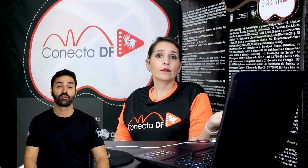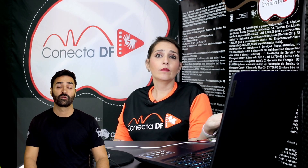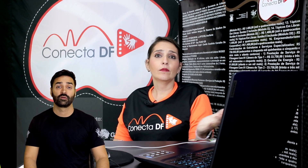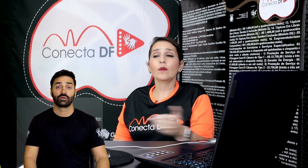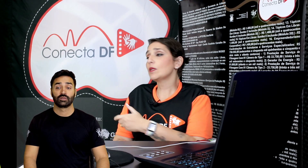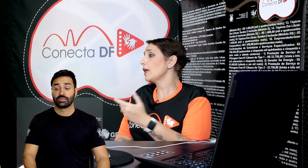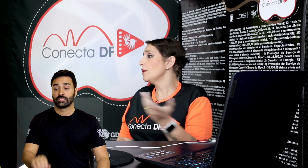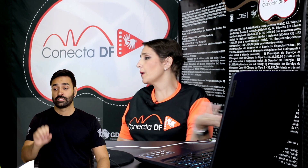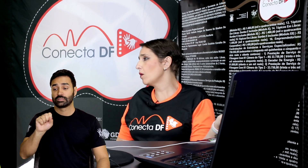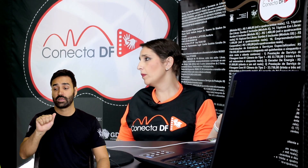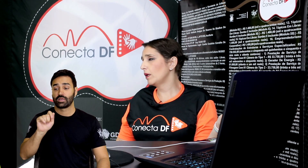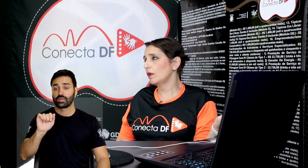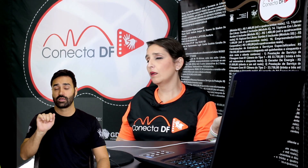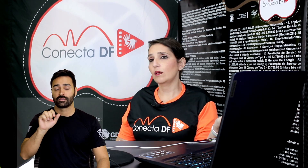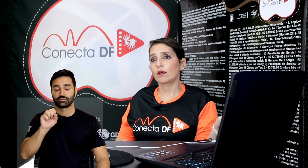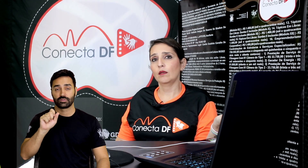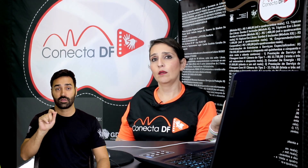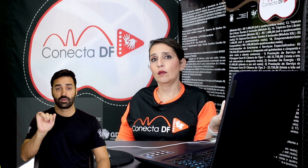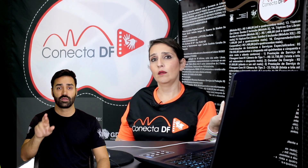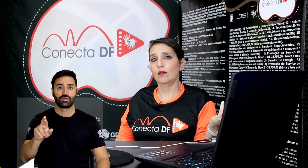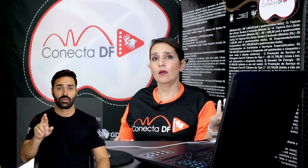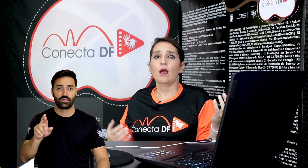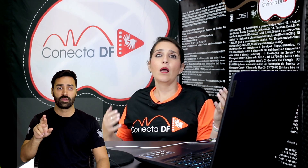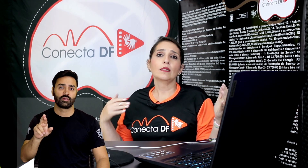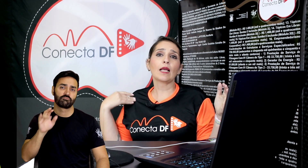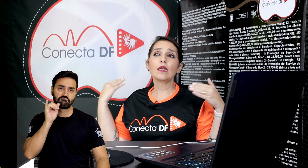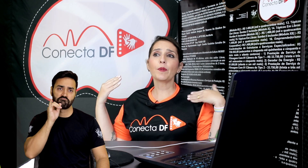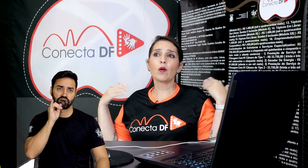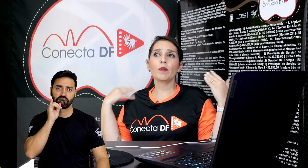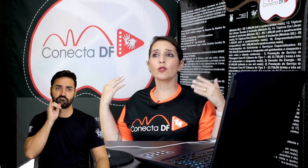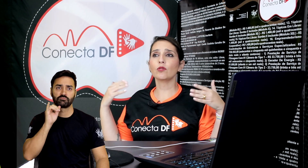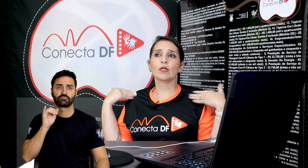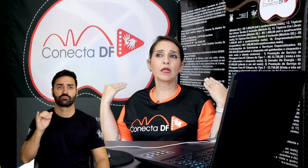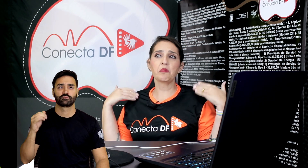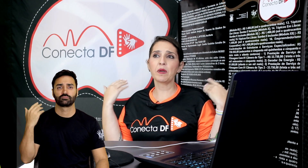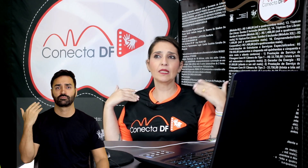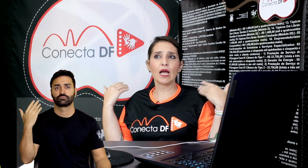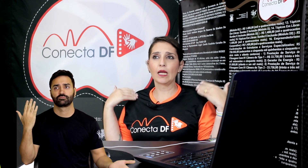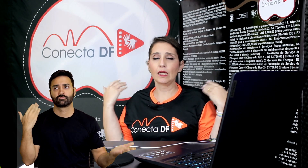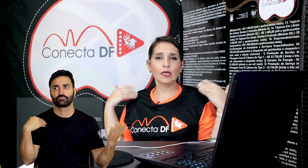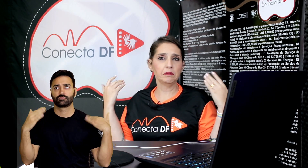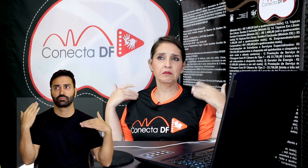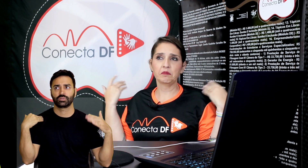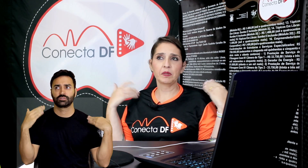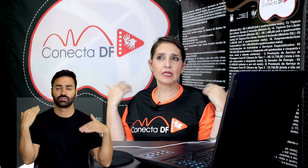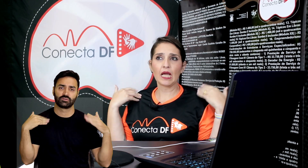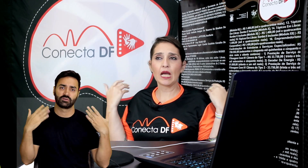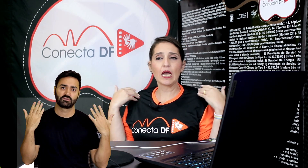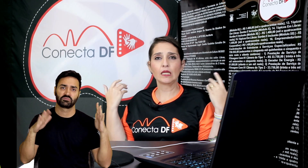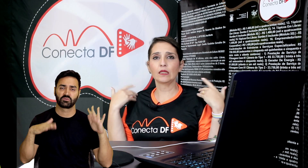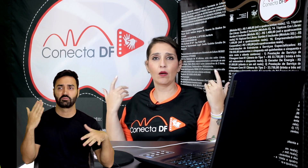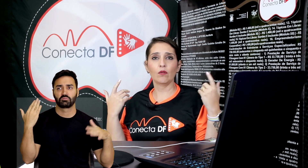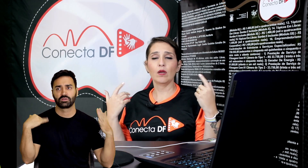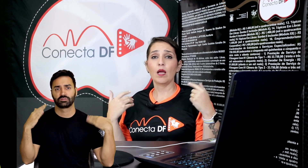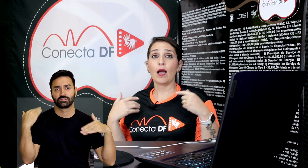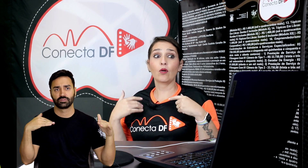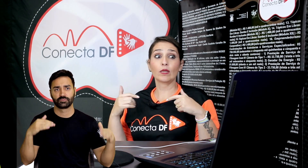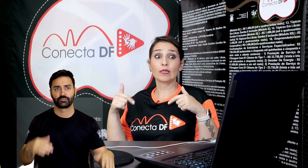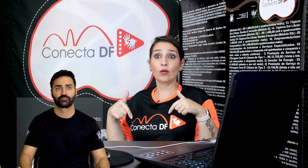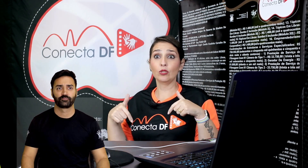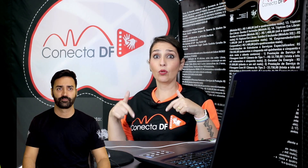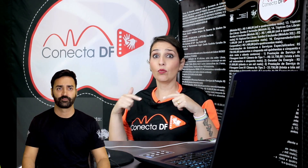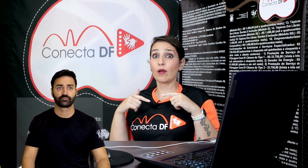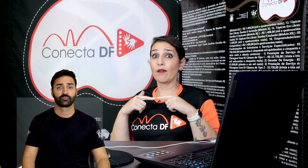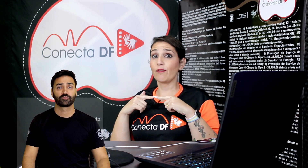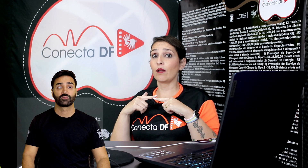Sair. Vamos sair para comer. Sair para comer a gente usaria um passear, né? Passear e tal. Agora,